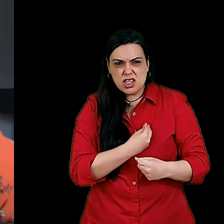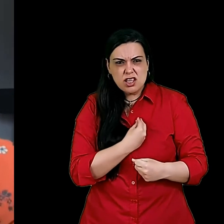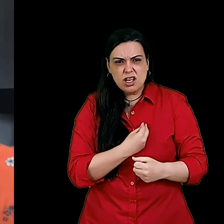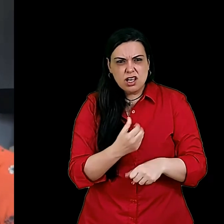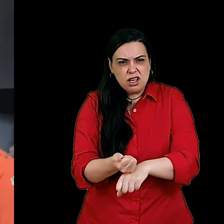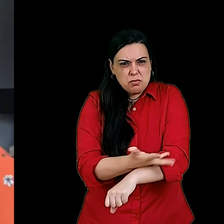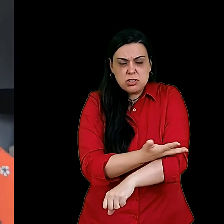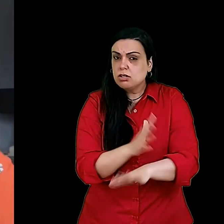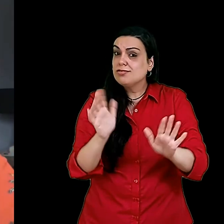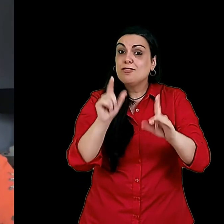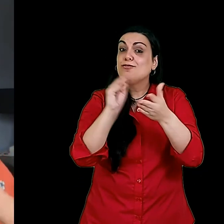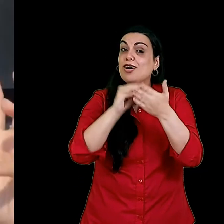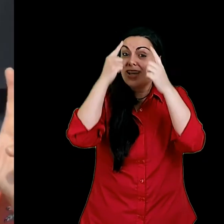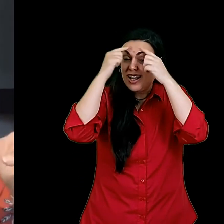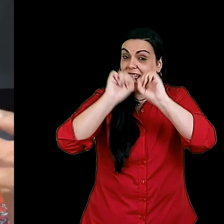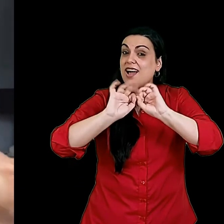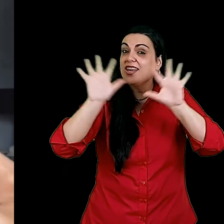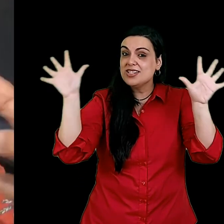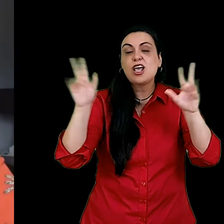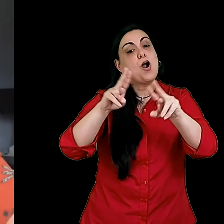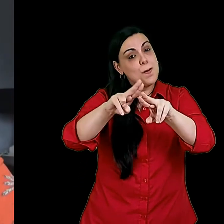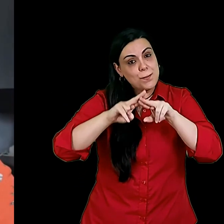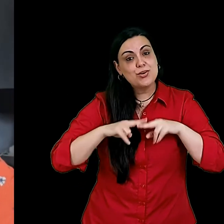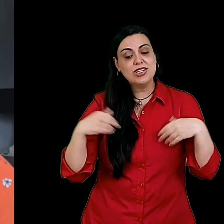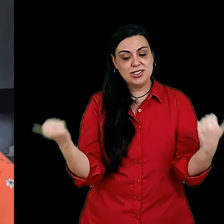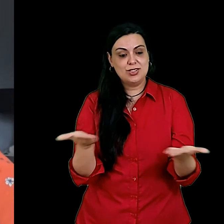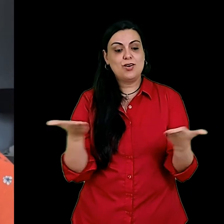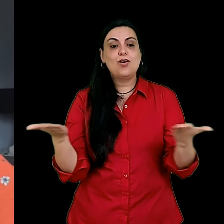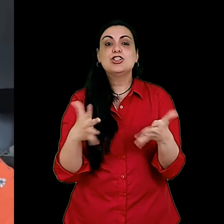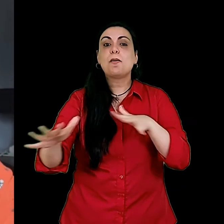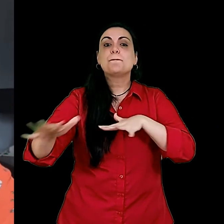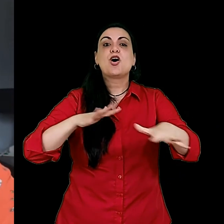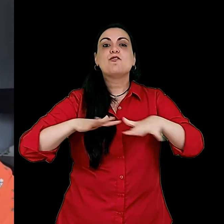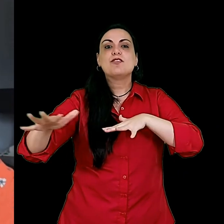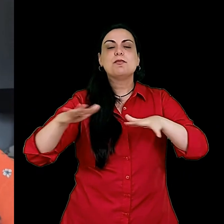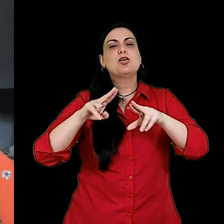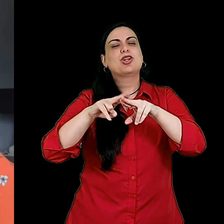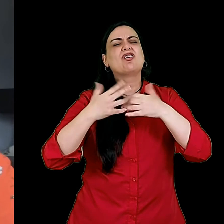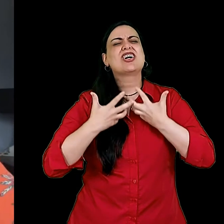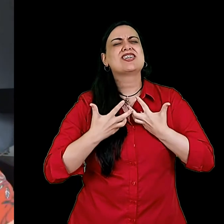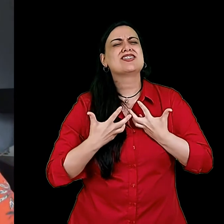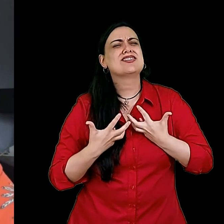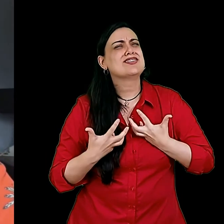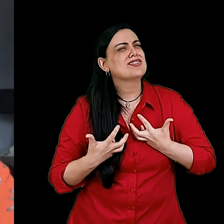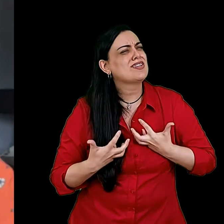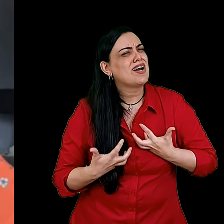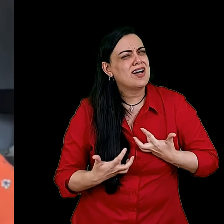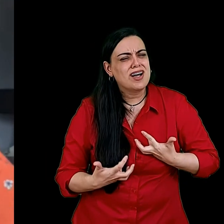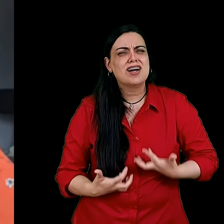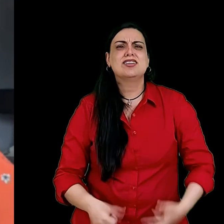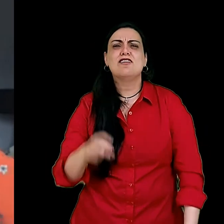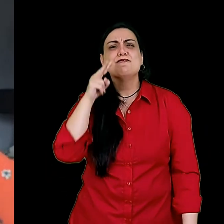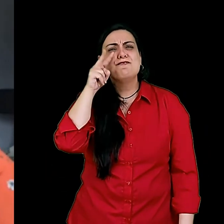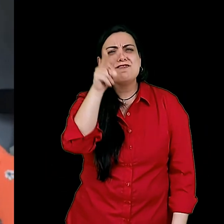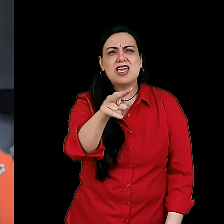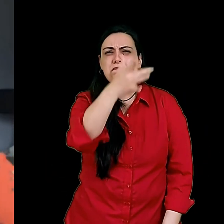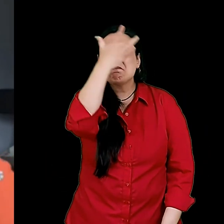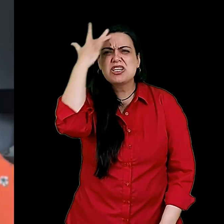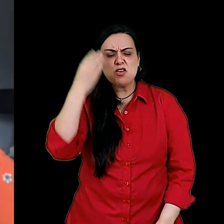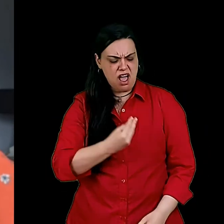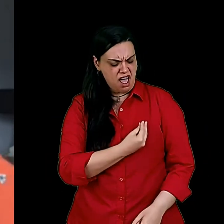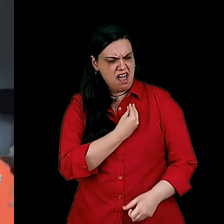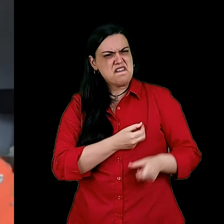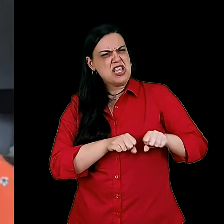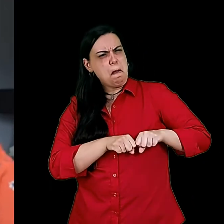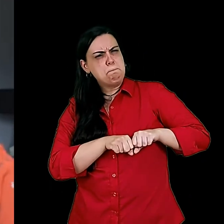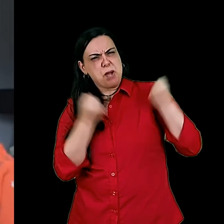para acabar com a tua vida emocional. Tá faltando clareza na compreensão do chamado. E é por isso que nós estamos aqui nesse movimento. Porque eu tô cansada de